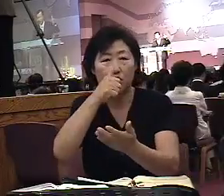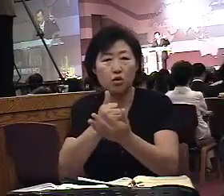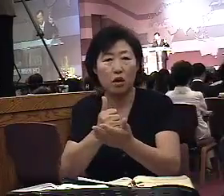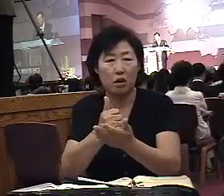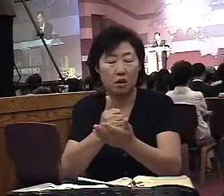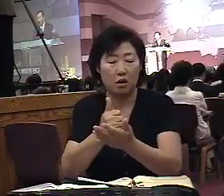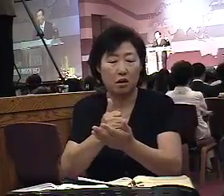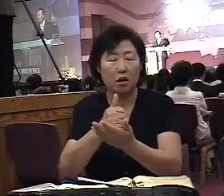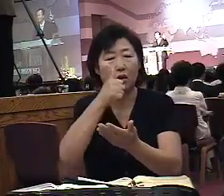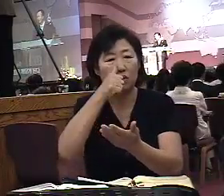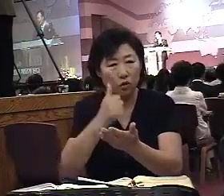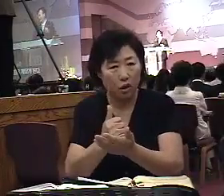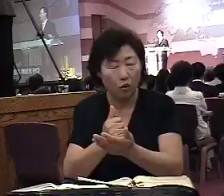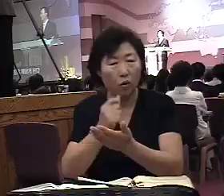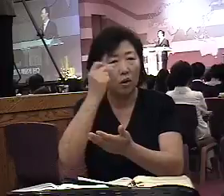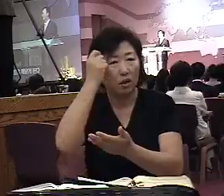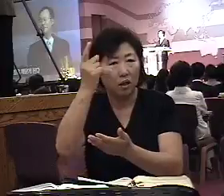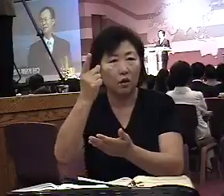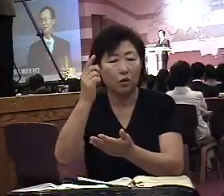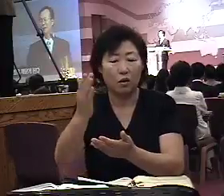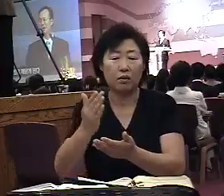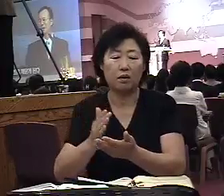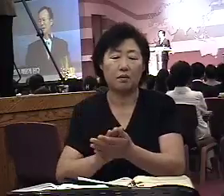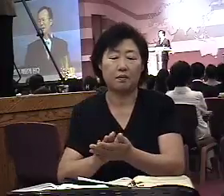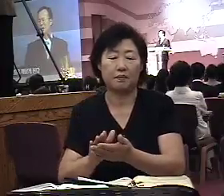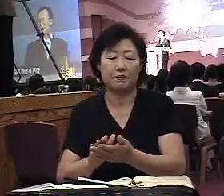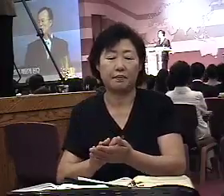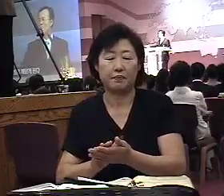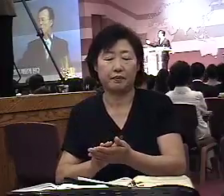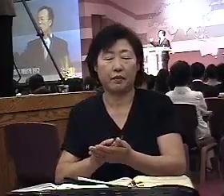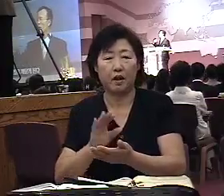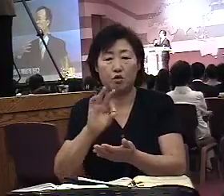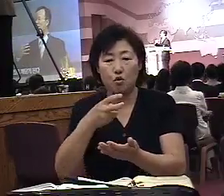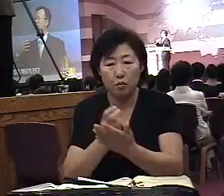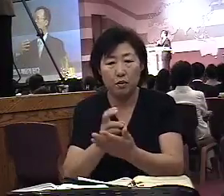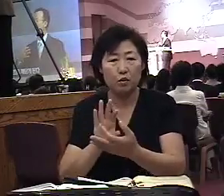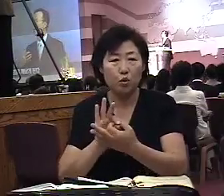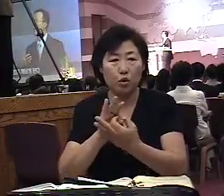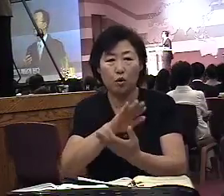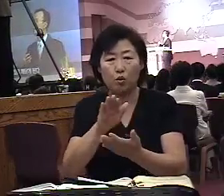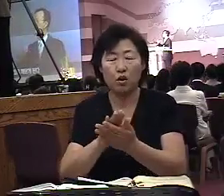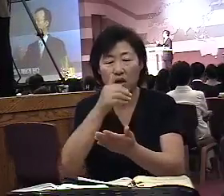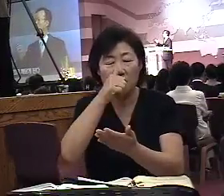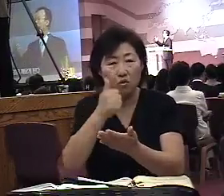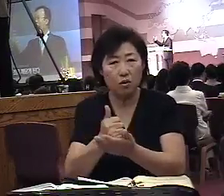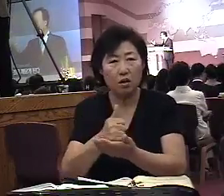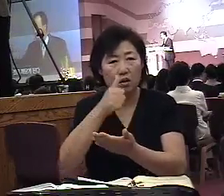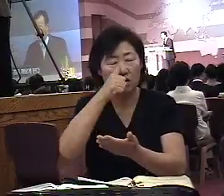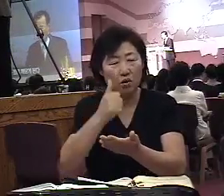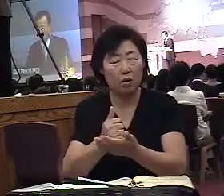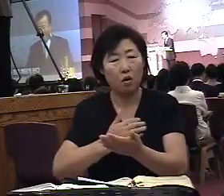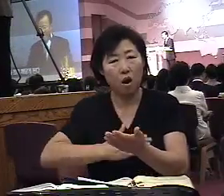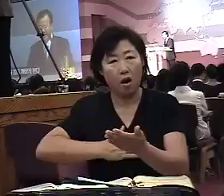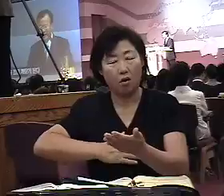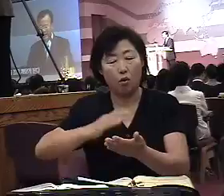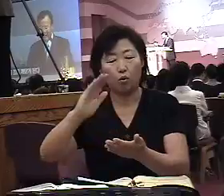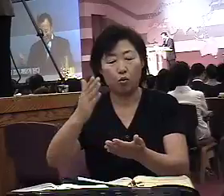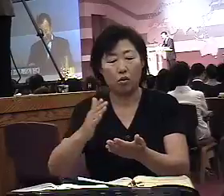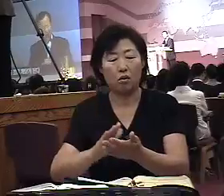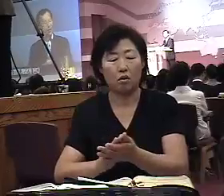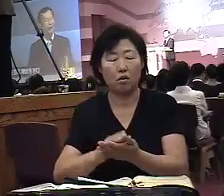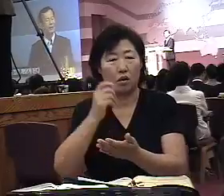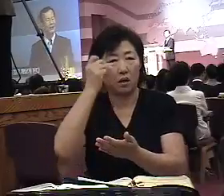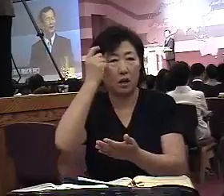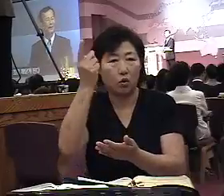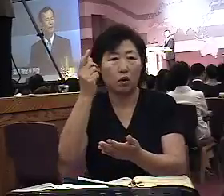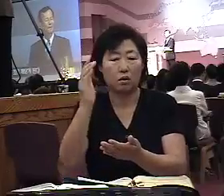죄를 죄로 깨닫게 됩니다. 율법을 통해 우리가 죄를 죄로 알게 되고